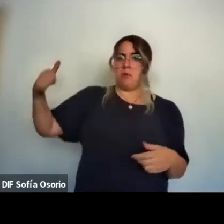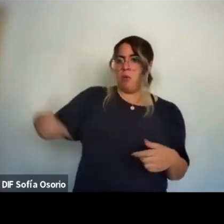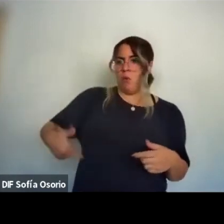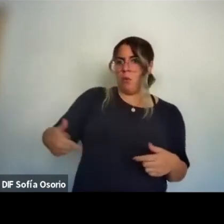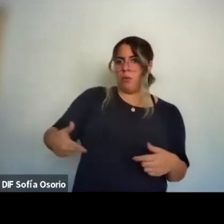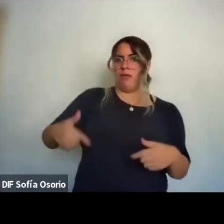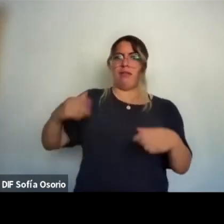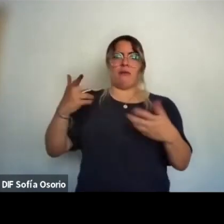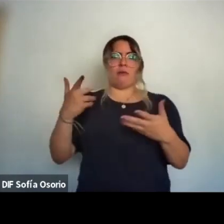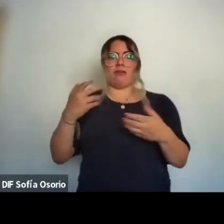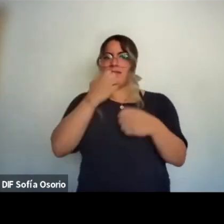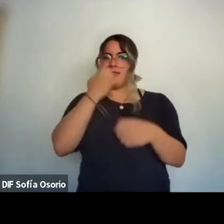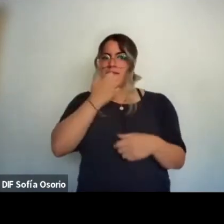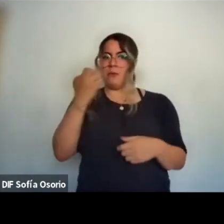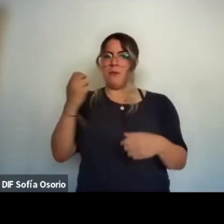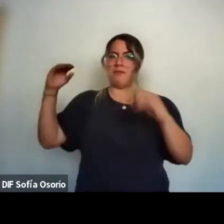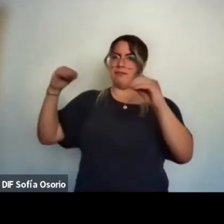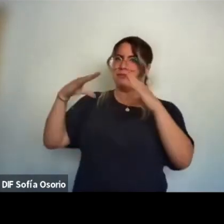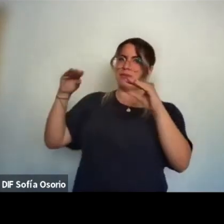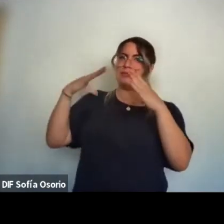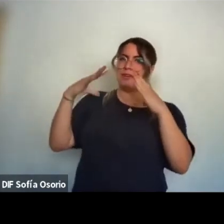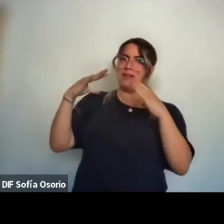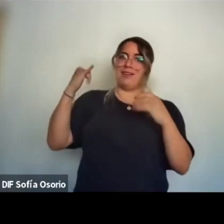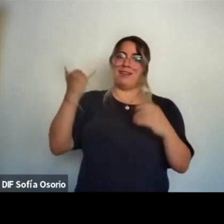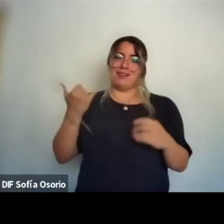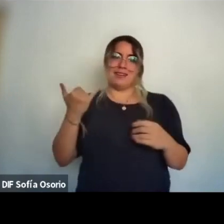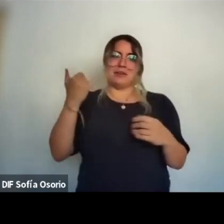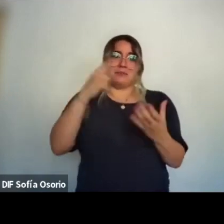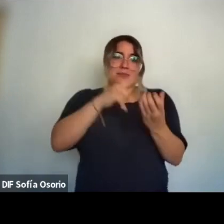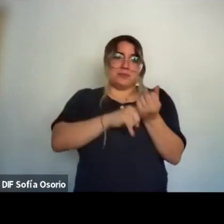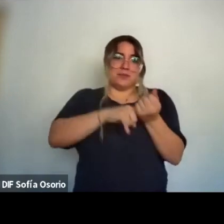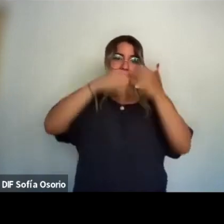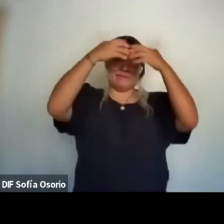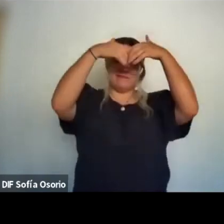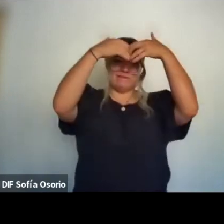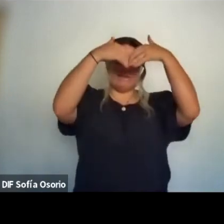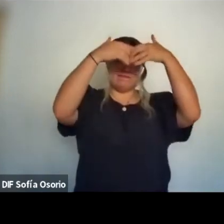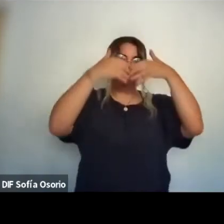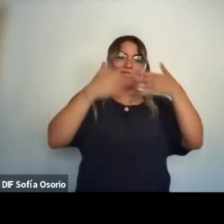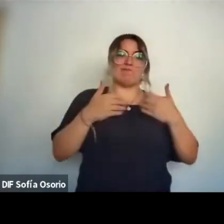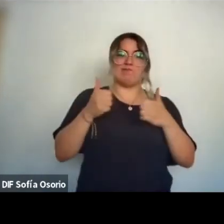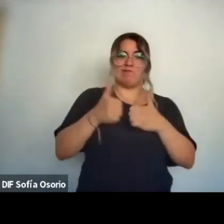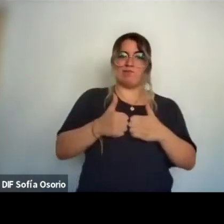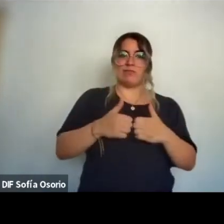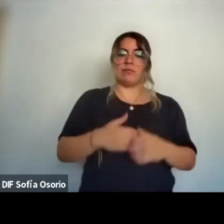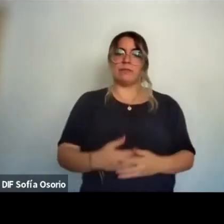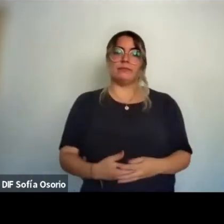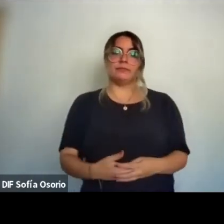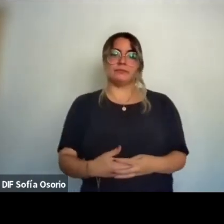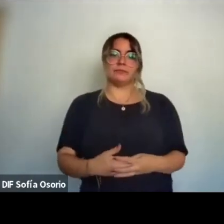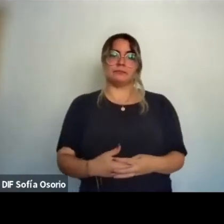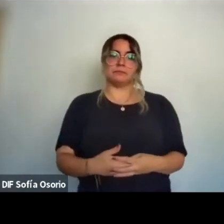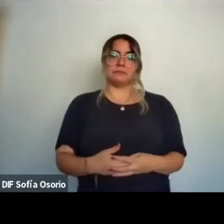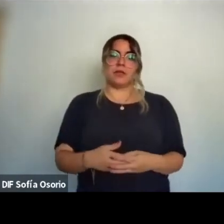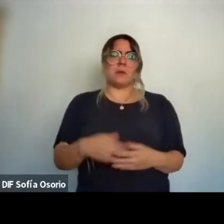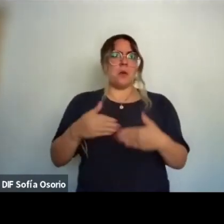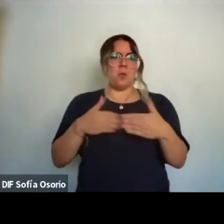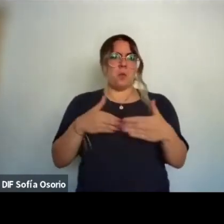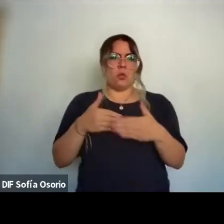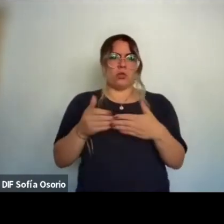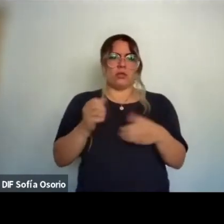registrar. Para el modelo social, por el otro lado, pareciera ser que el entorno